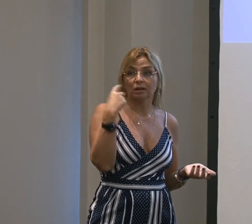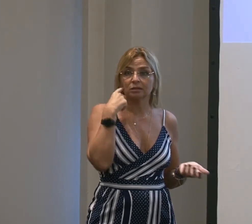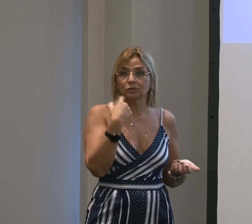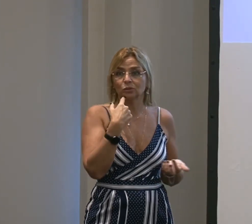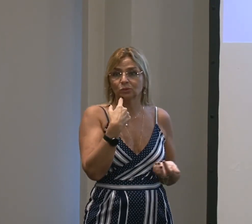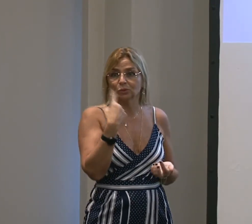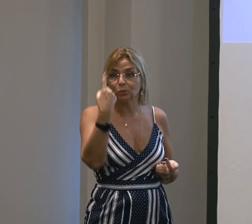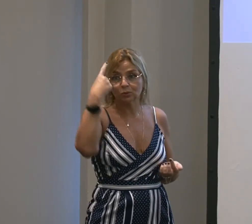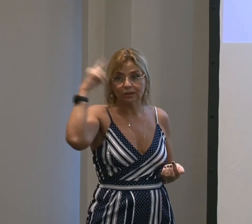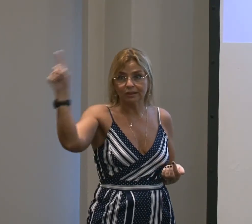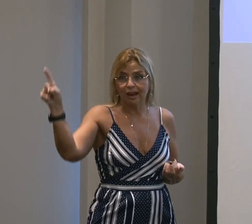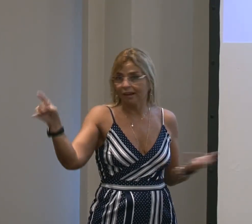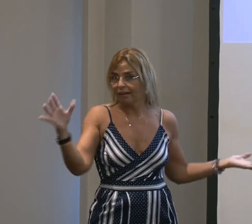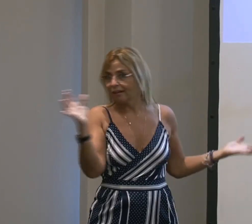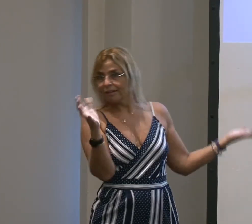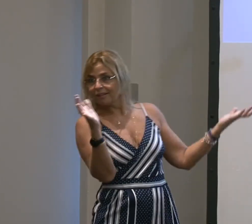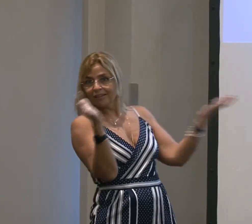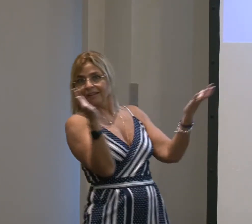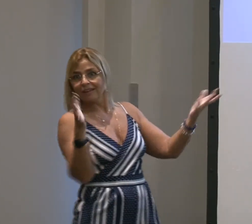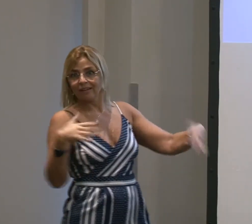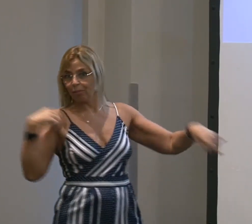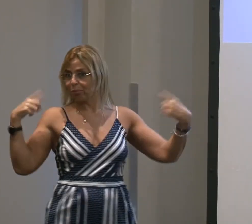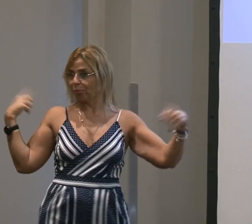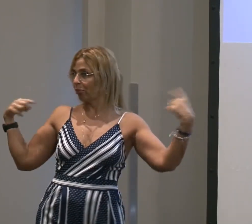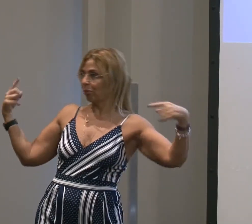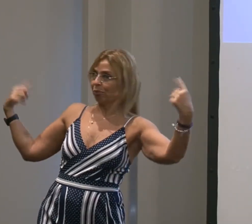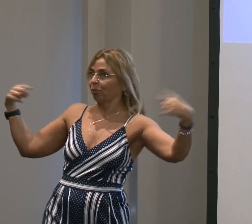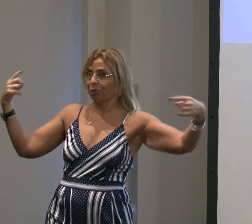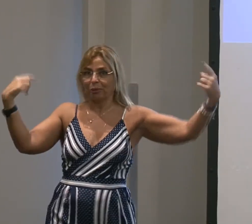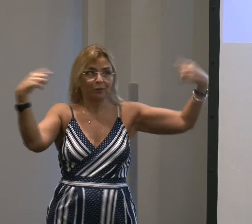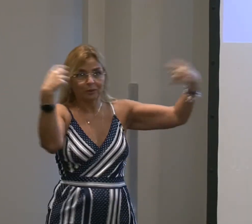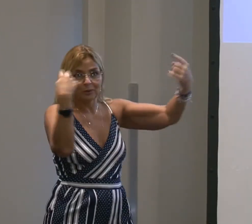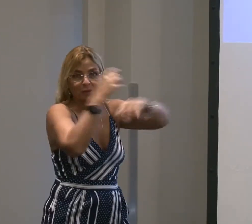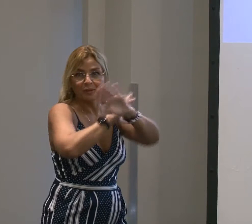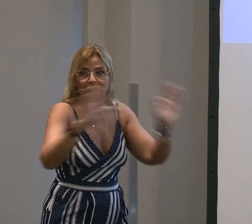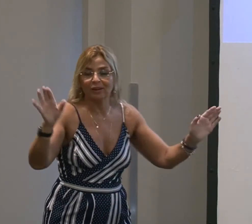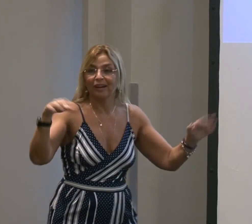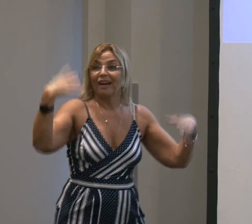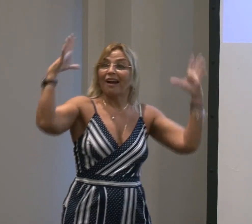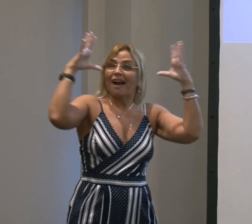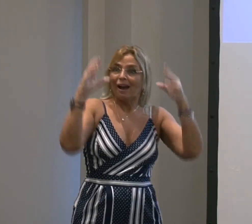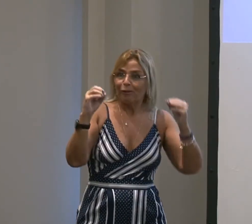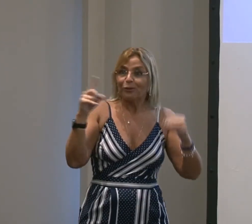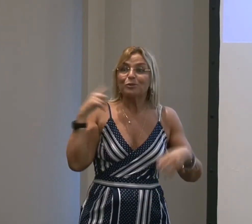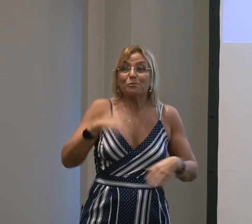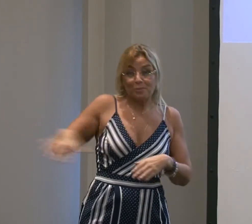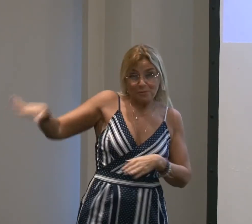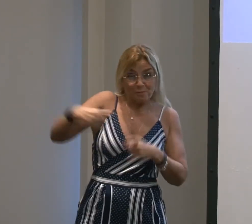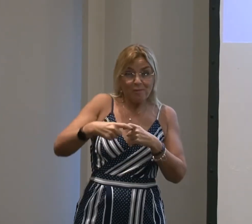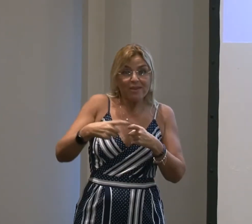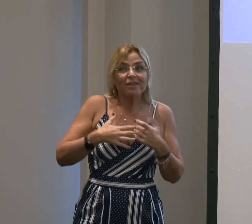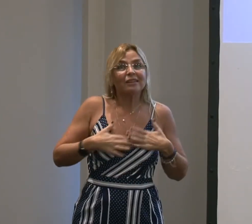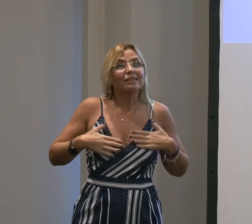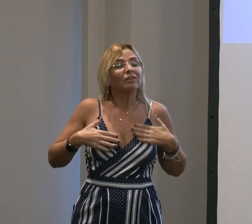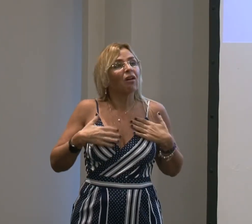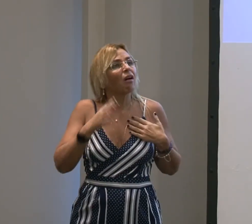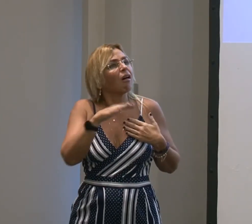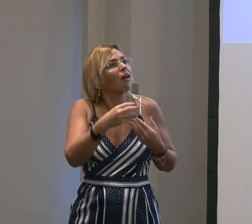gente atendeu 140 surdos num dia, então vocês imaginem a loucura que foi. E à noite, os médicos